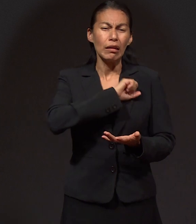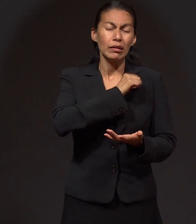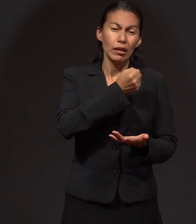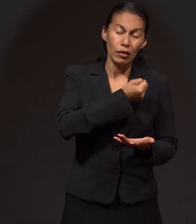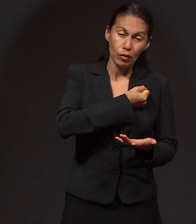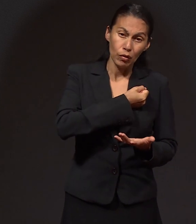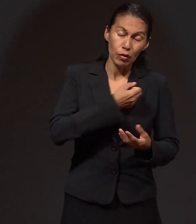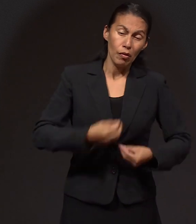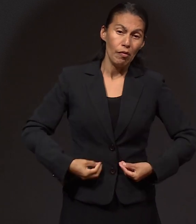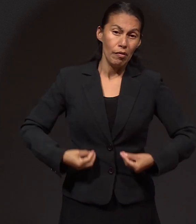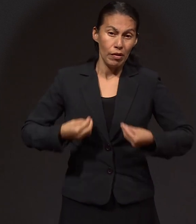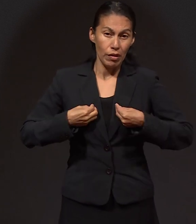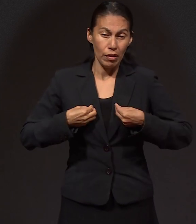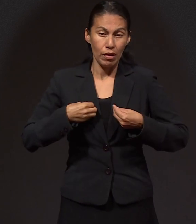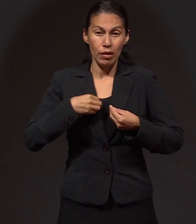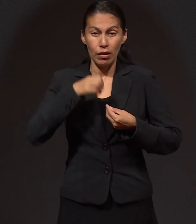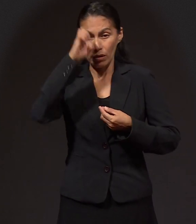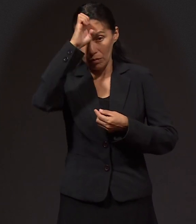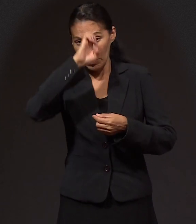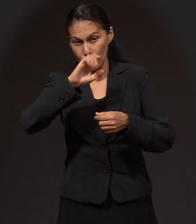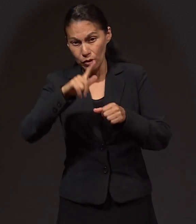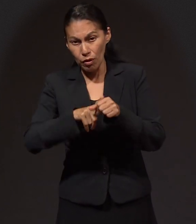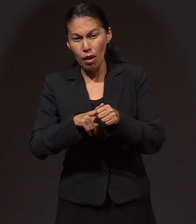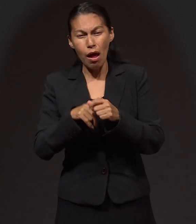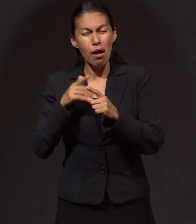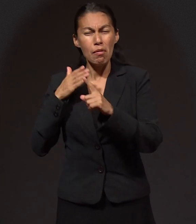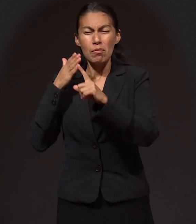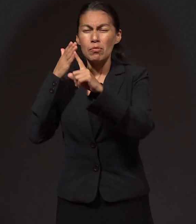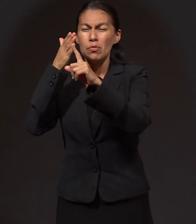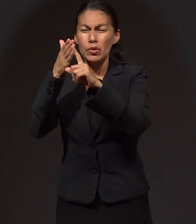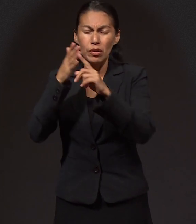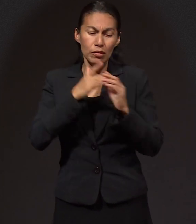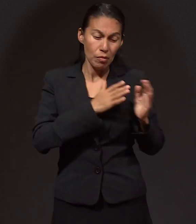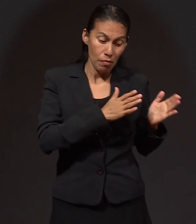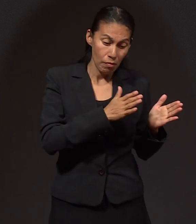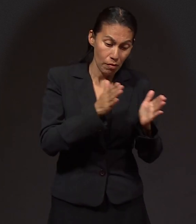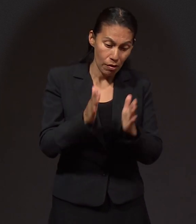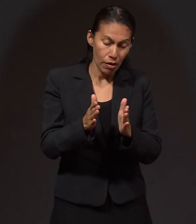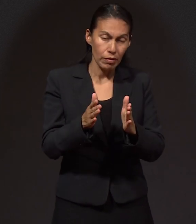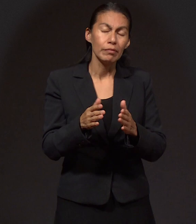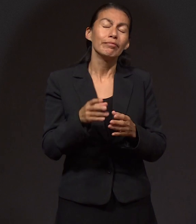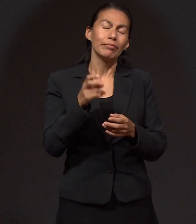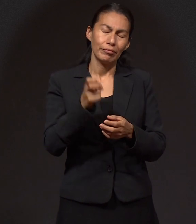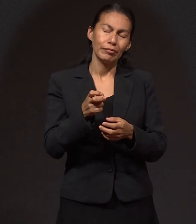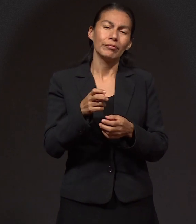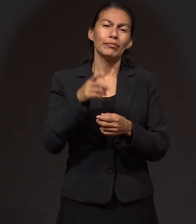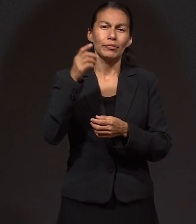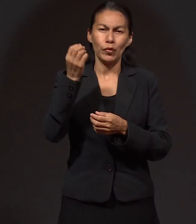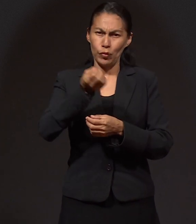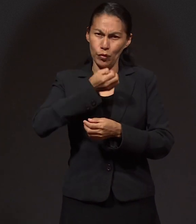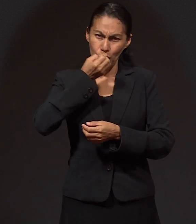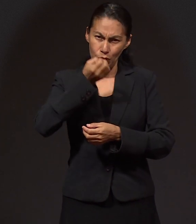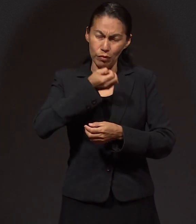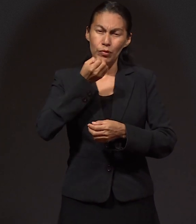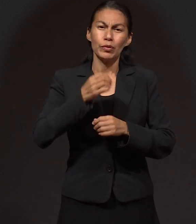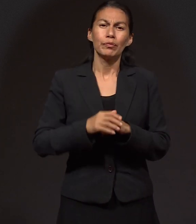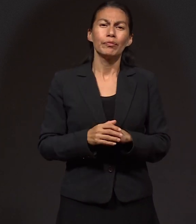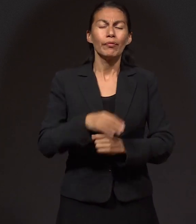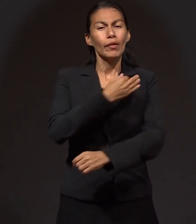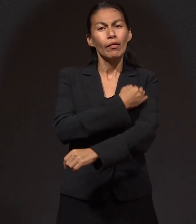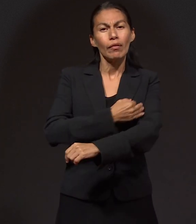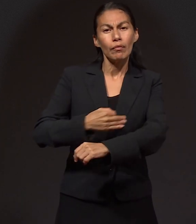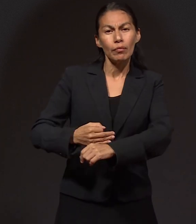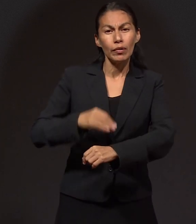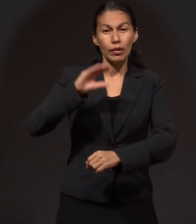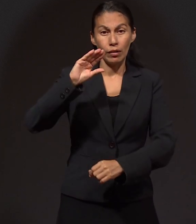y también de vida espiritual por los planes que tiene esta familia. Estamos orando por la